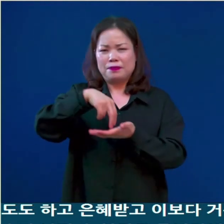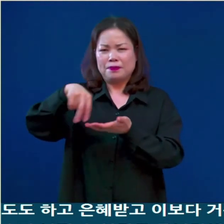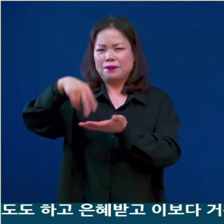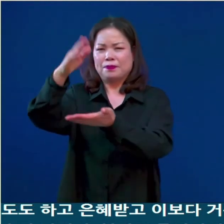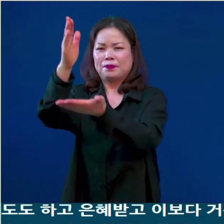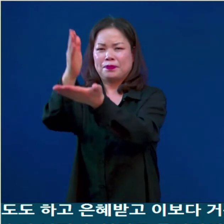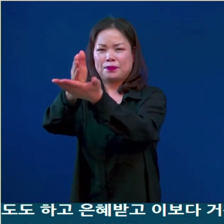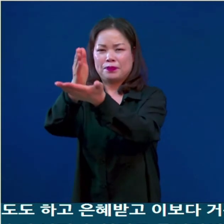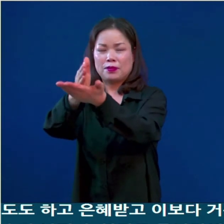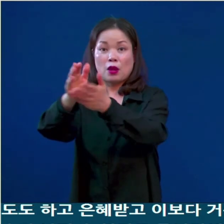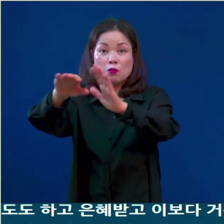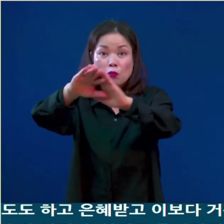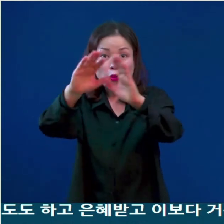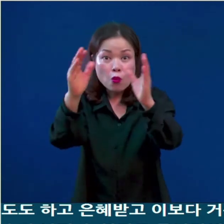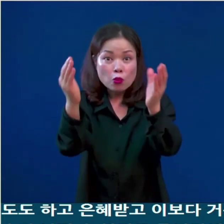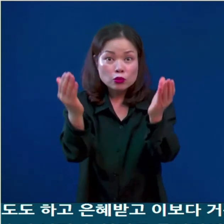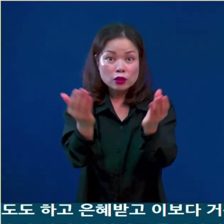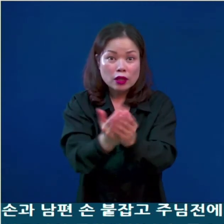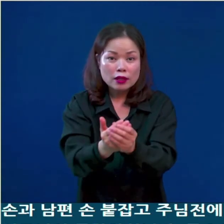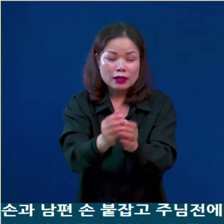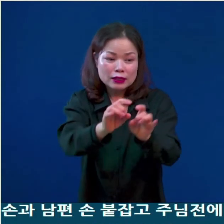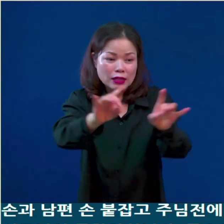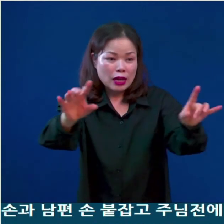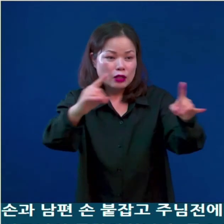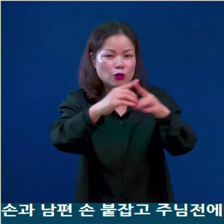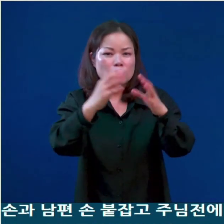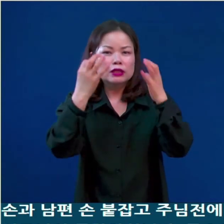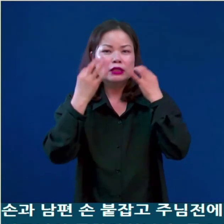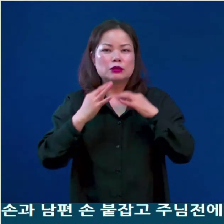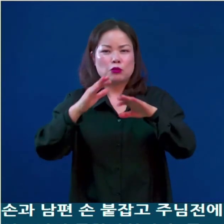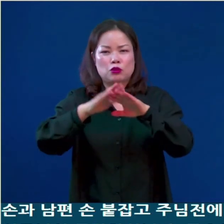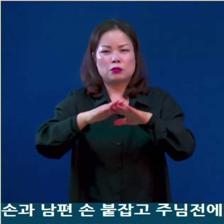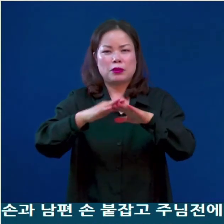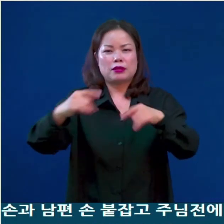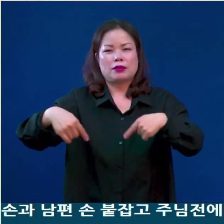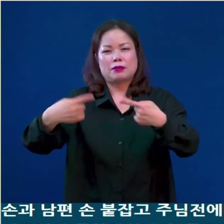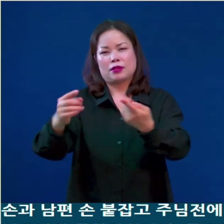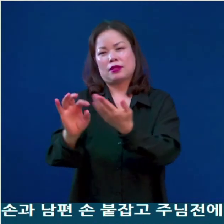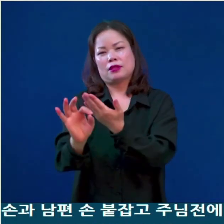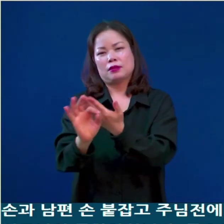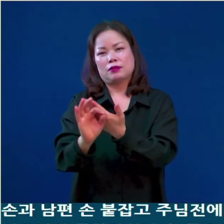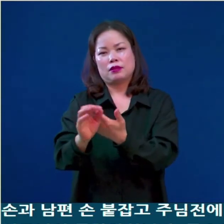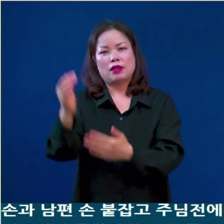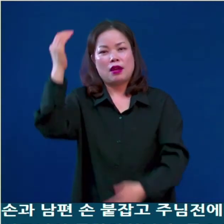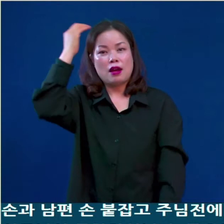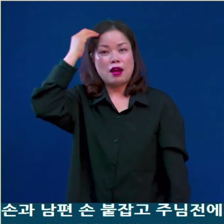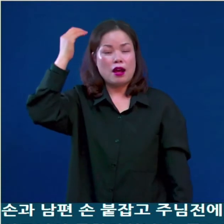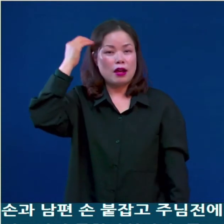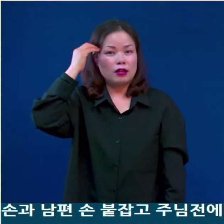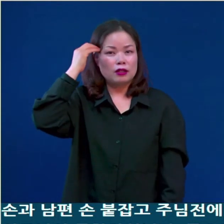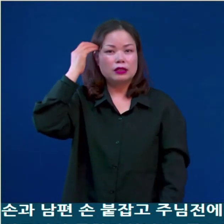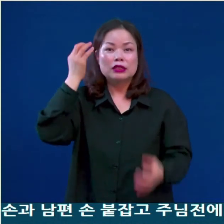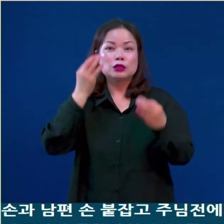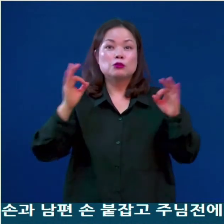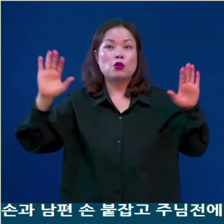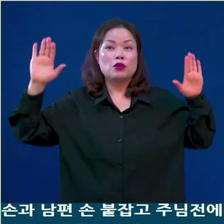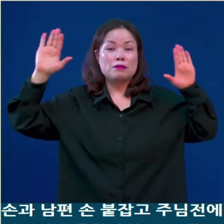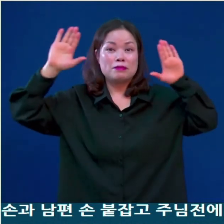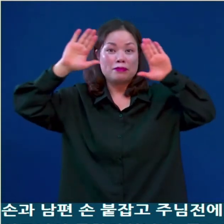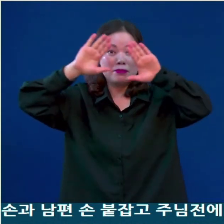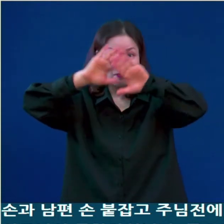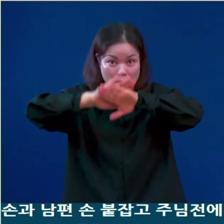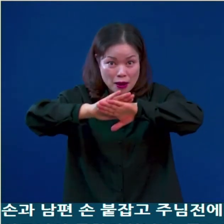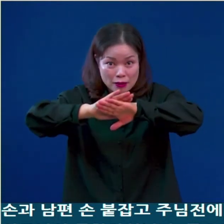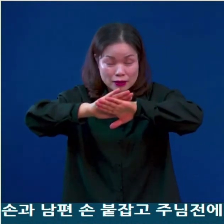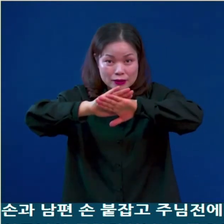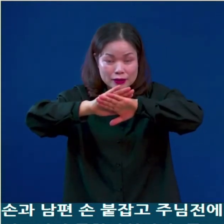않고 모두가 다 각 교회 금요 집회에 나아간다면 대한민국의 금요일 밤은